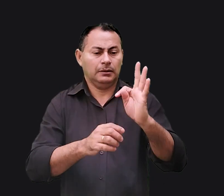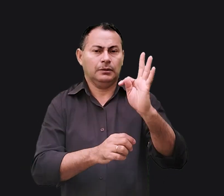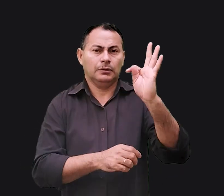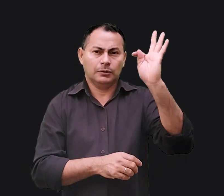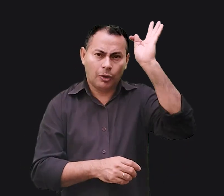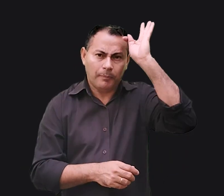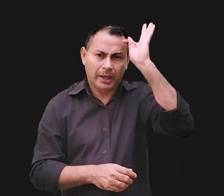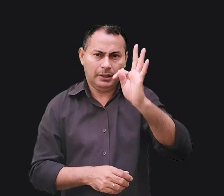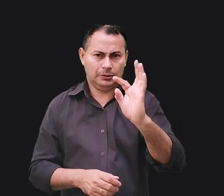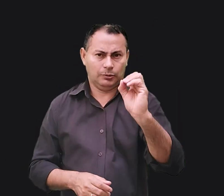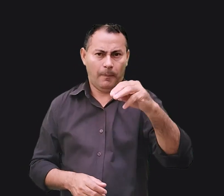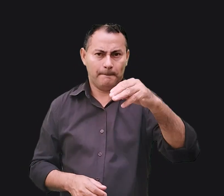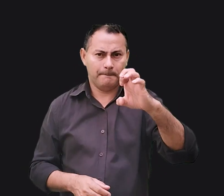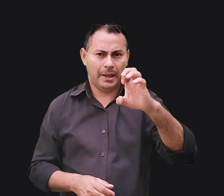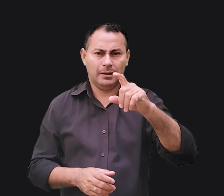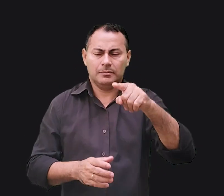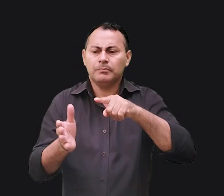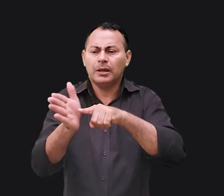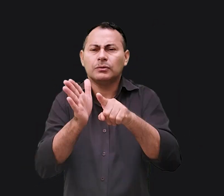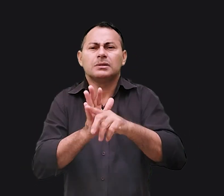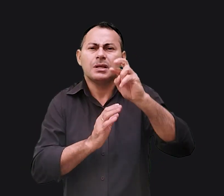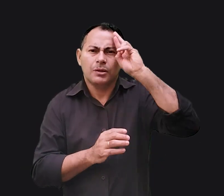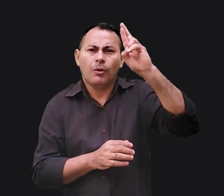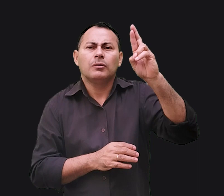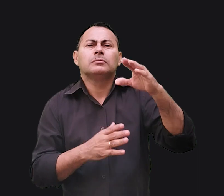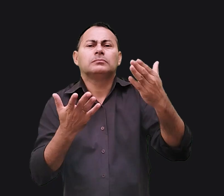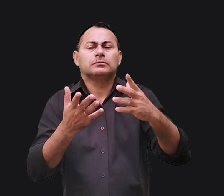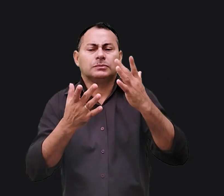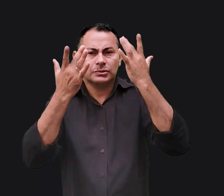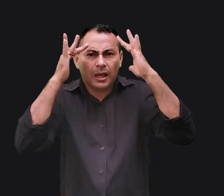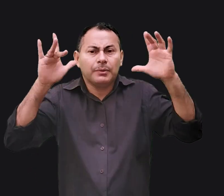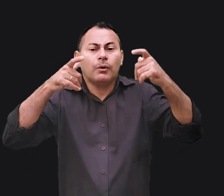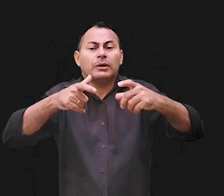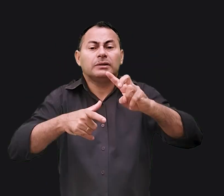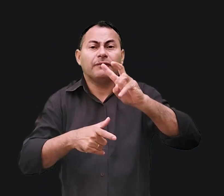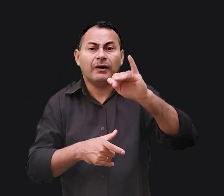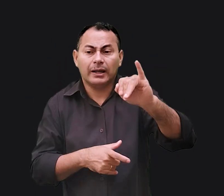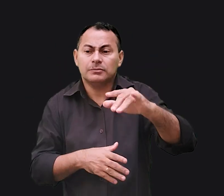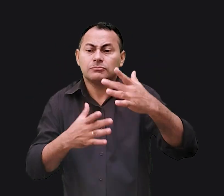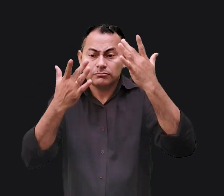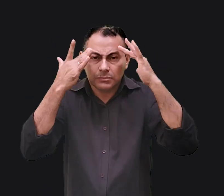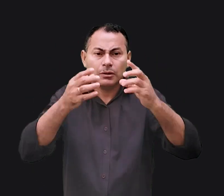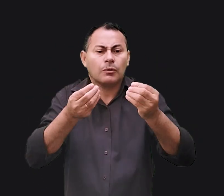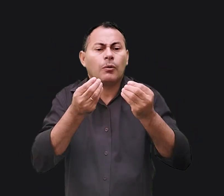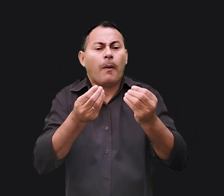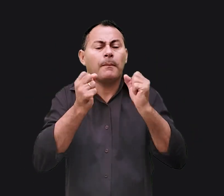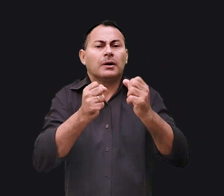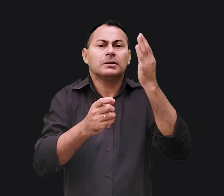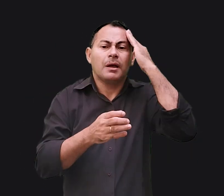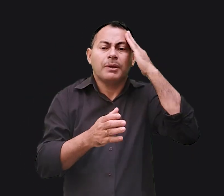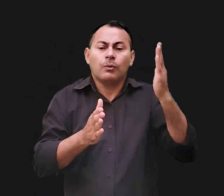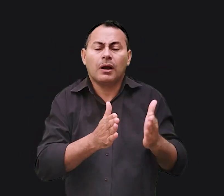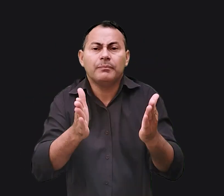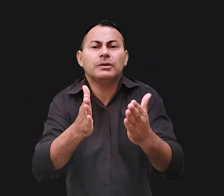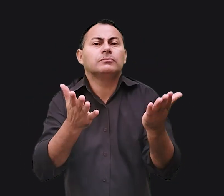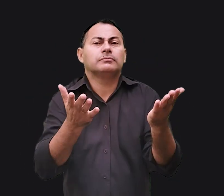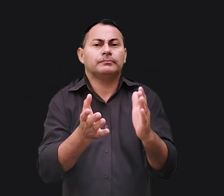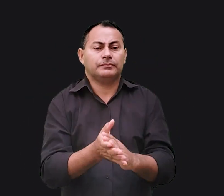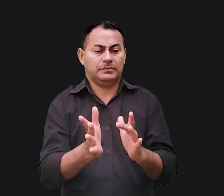o questionador, perguntou: Senhor, não sabemos para onde vais. Como então podemos saber o caminho?